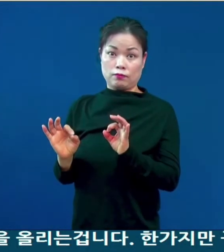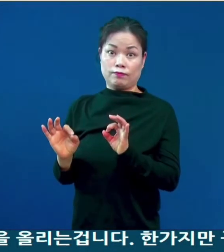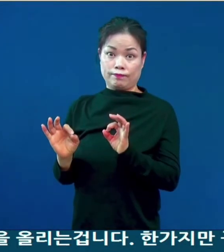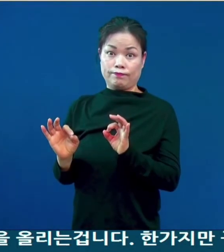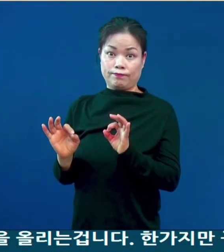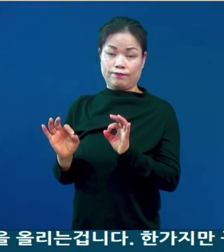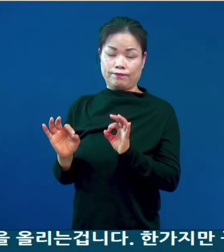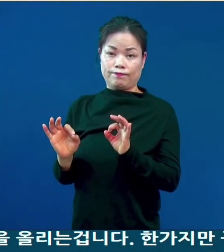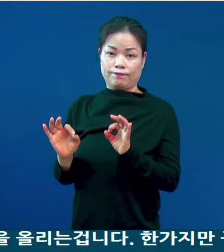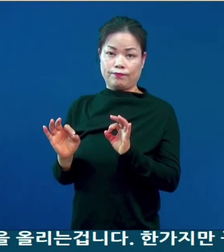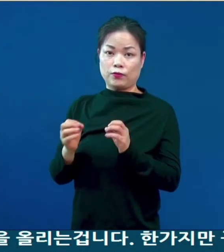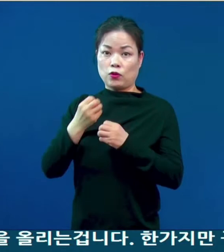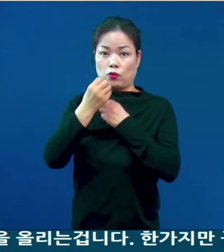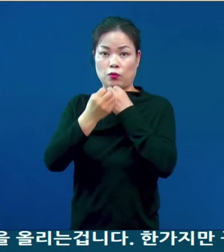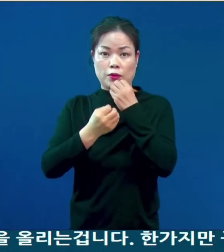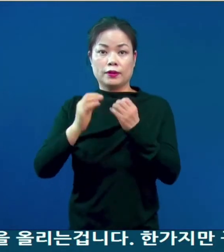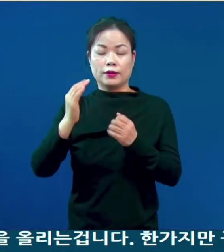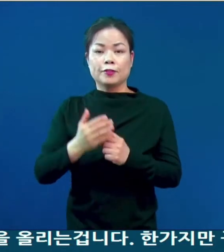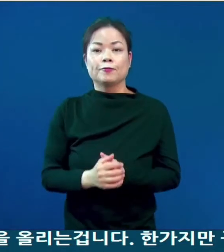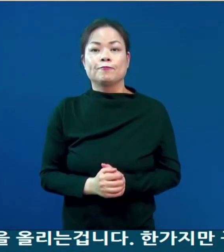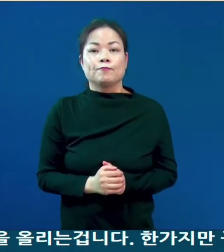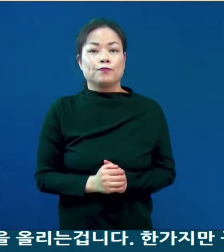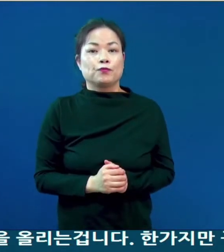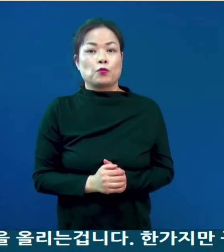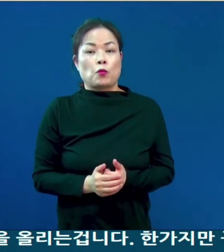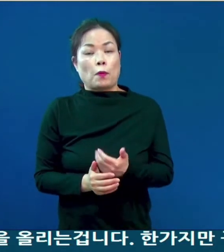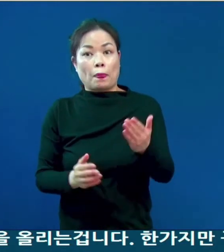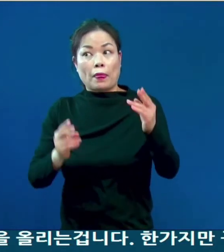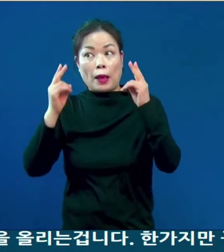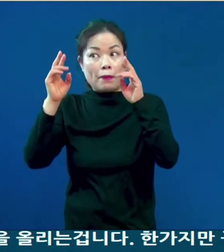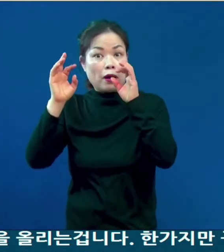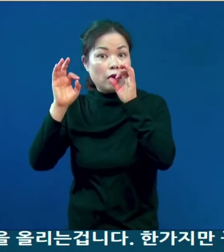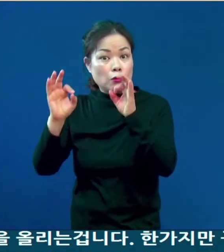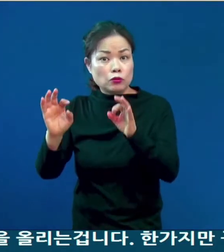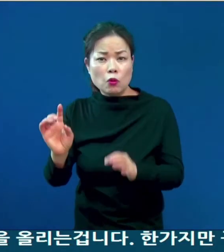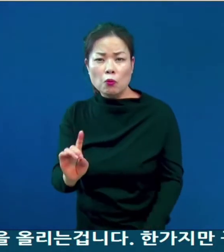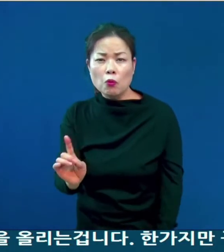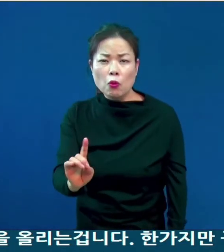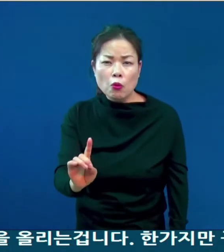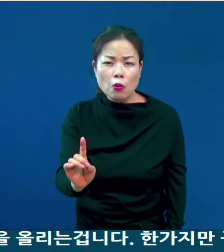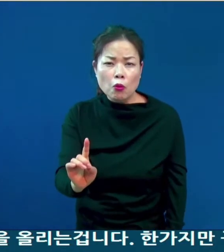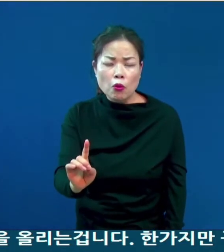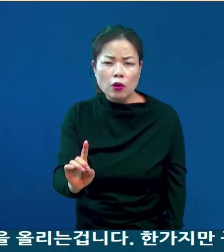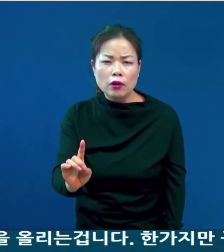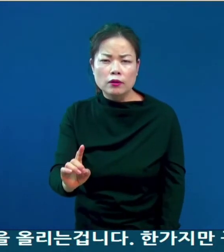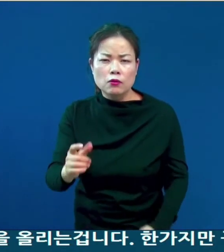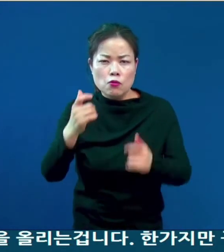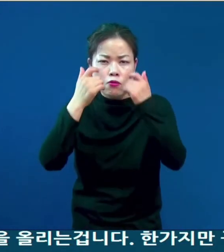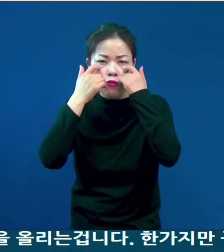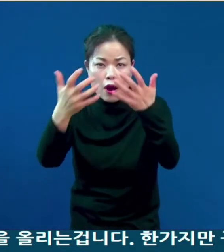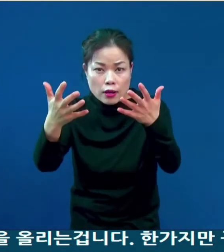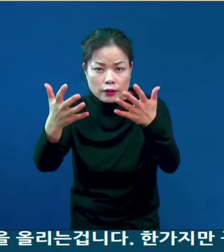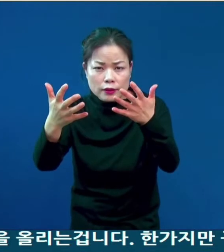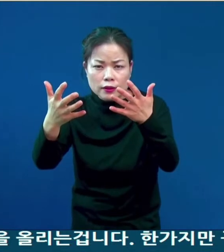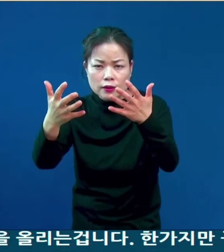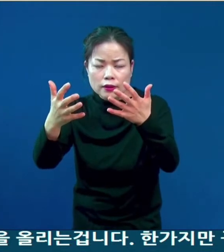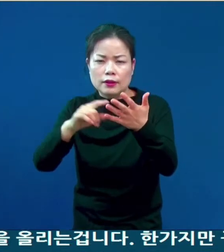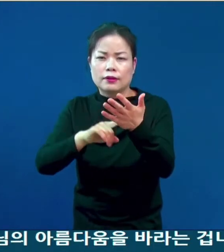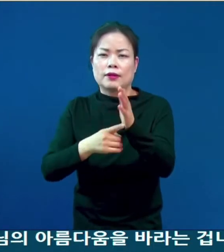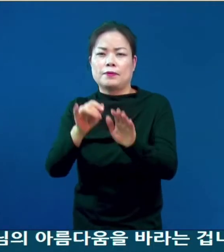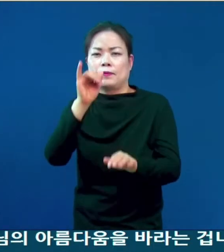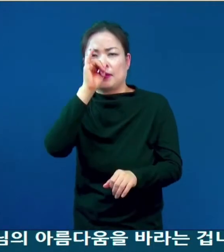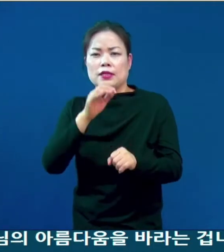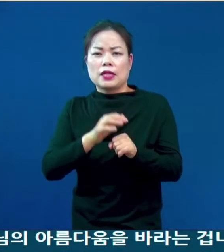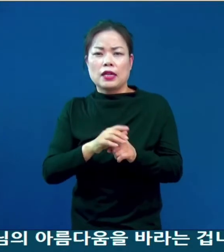고백하고 있다라고 하는 것입니다. 여러분, 바라본다라고 하는 것은 무엇인가를 또렷하게 응시한다는